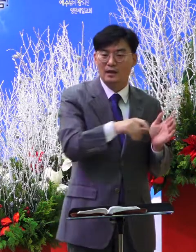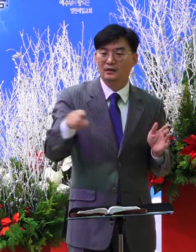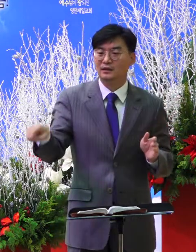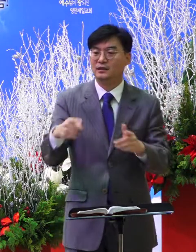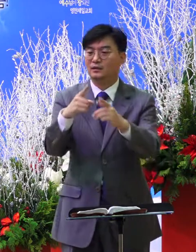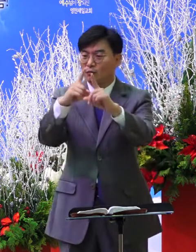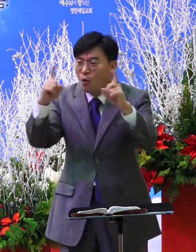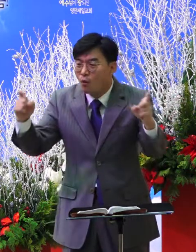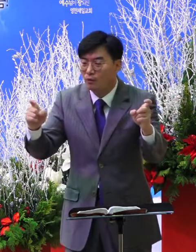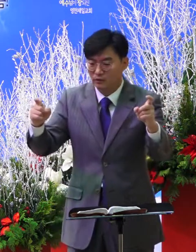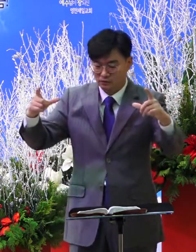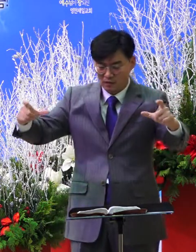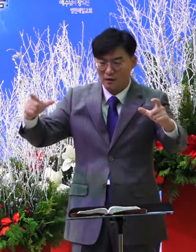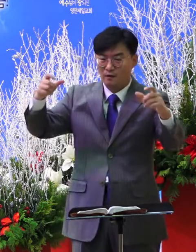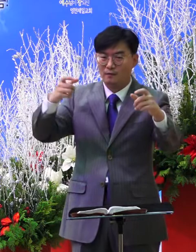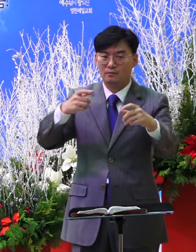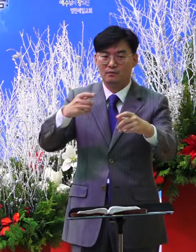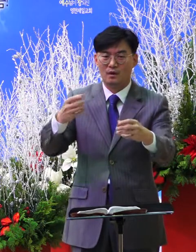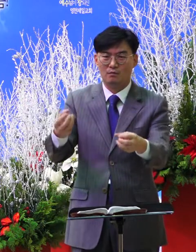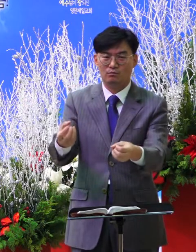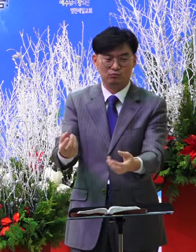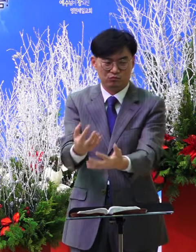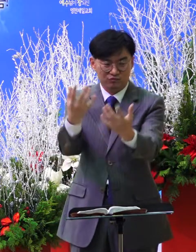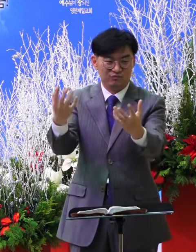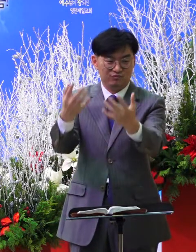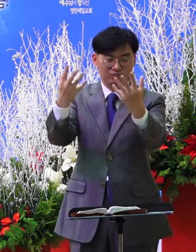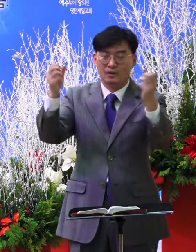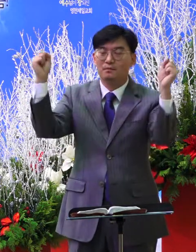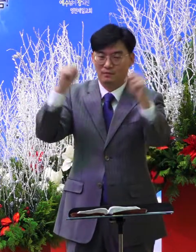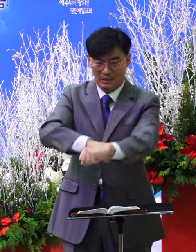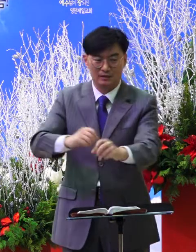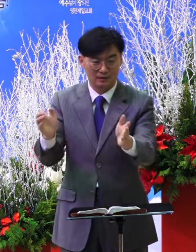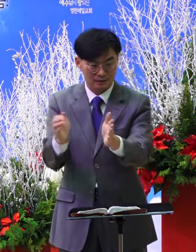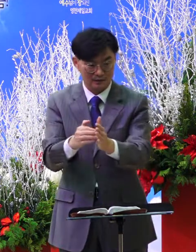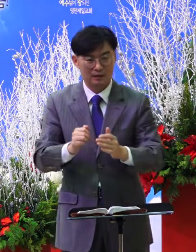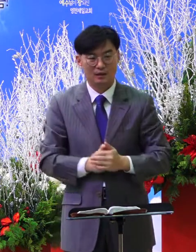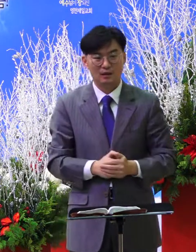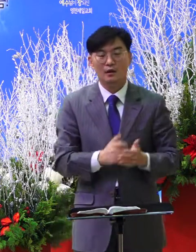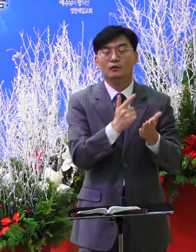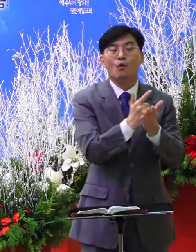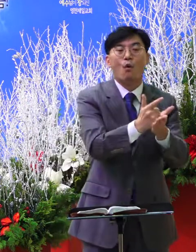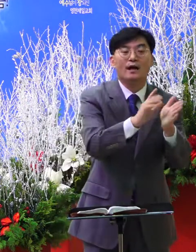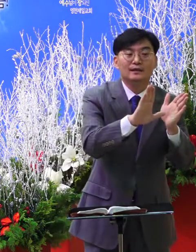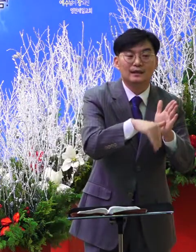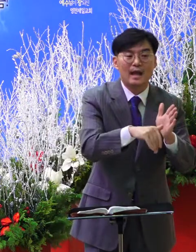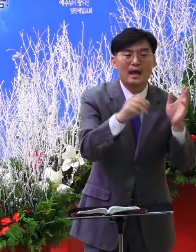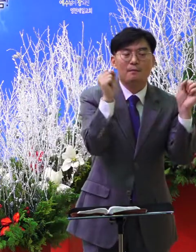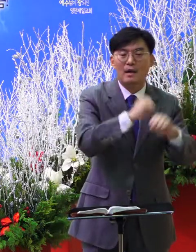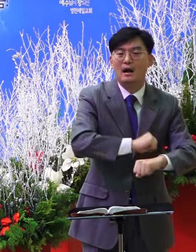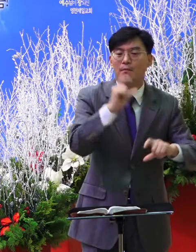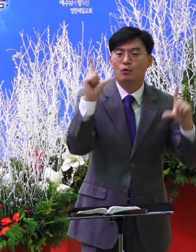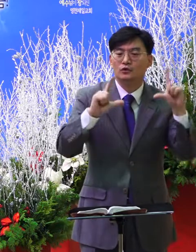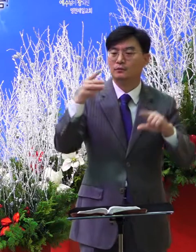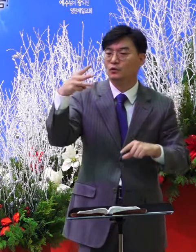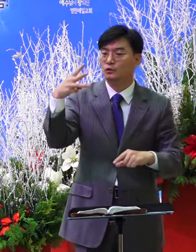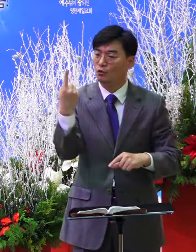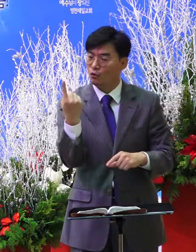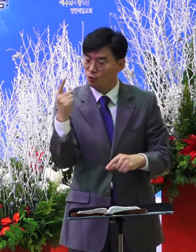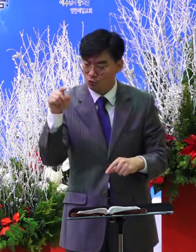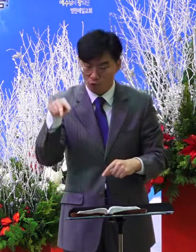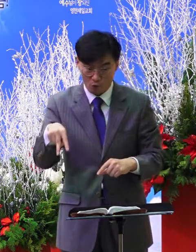내려서 멸망을 당했다. 이 말씀을 예수님께서 하셨습니다. 그리고 이것을